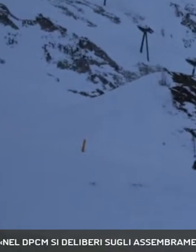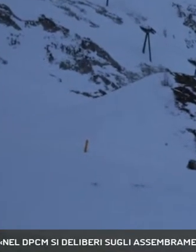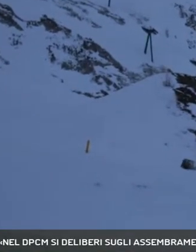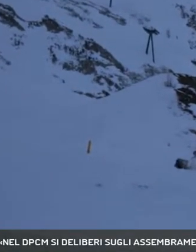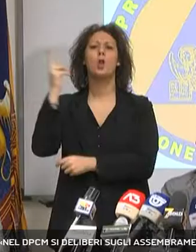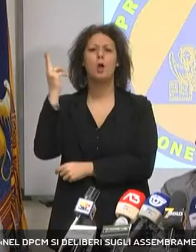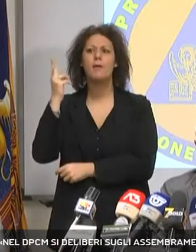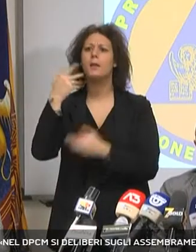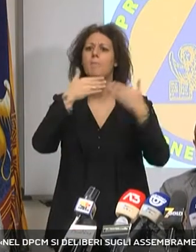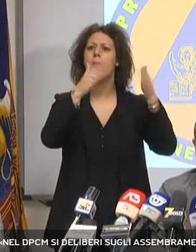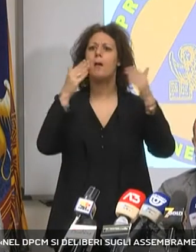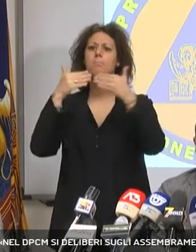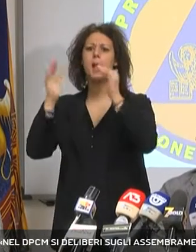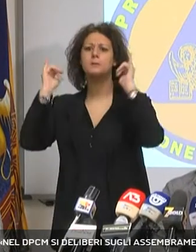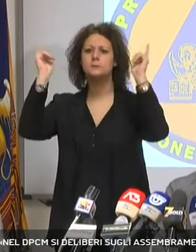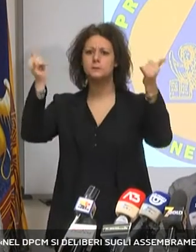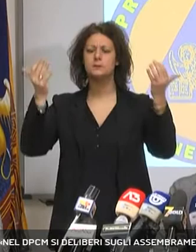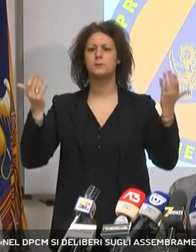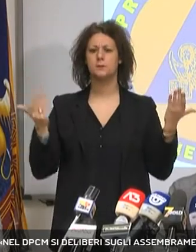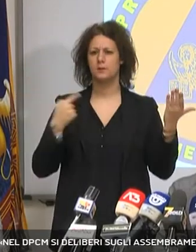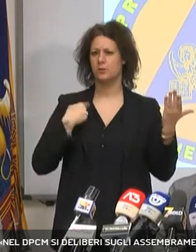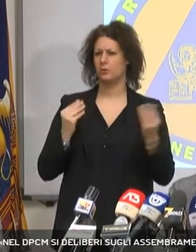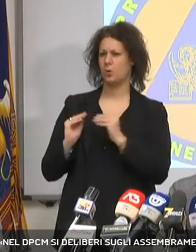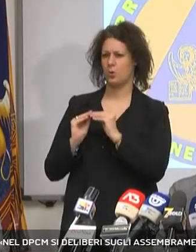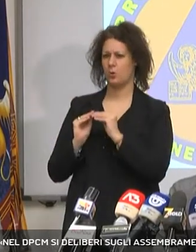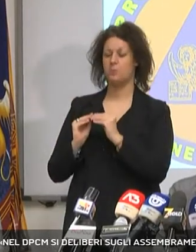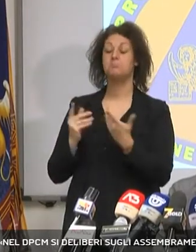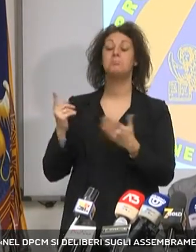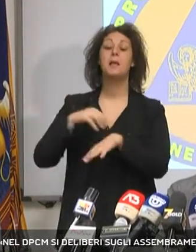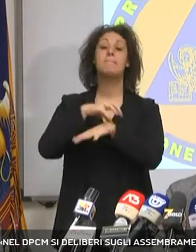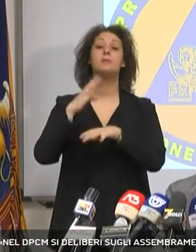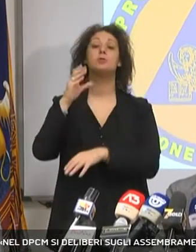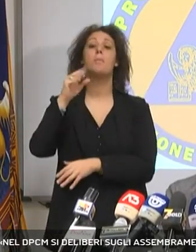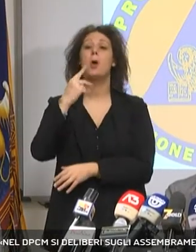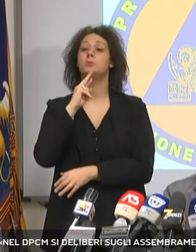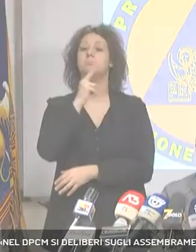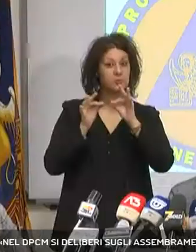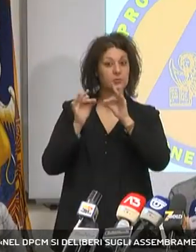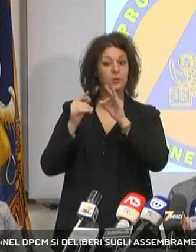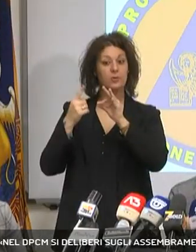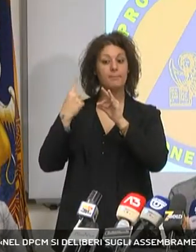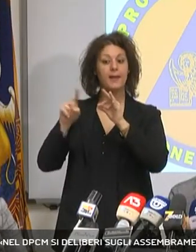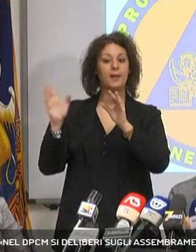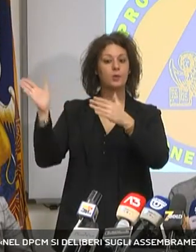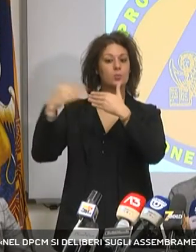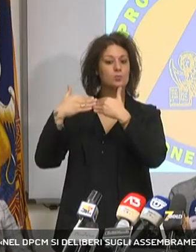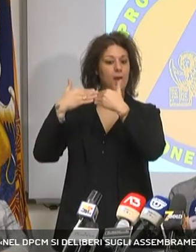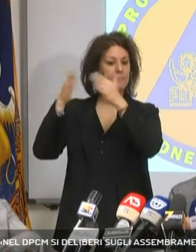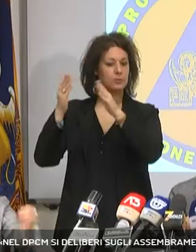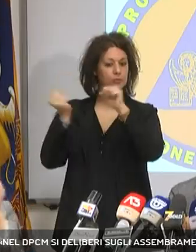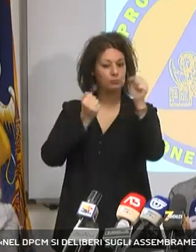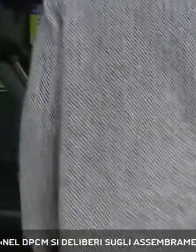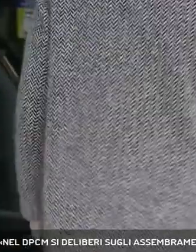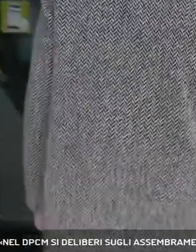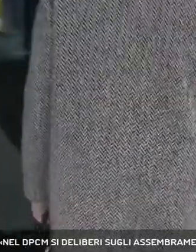europeo ministro boccia dice che premier sta lavorando affinché tutti chiudono e non penso che abbiamo potuto sto potere